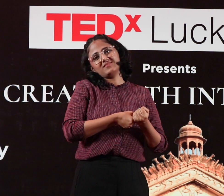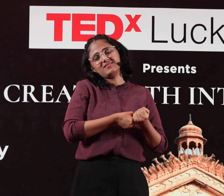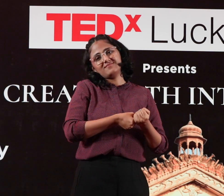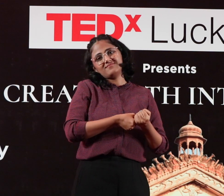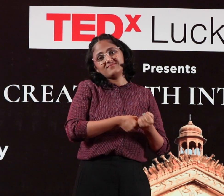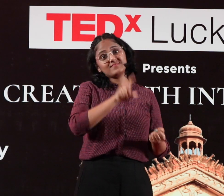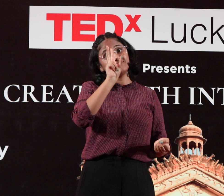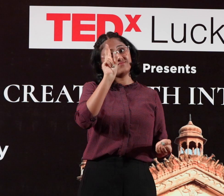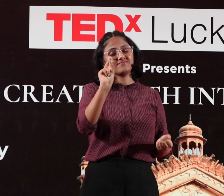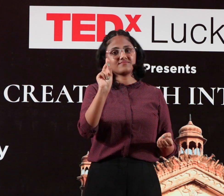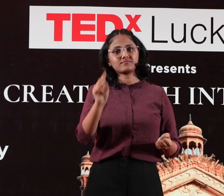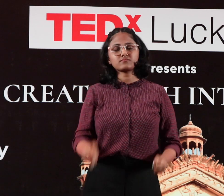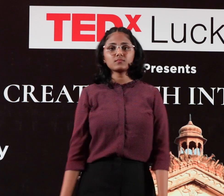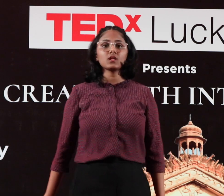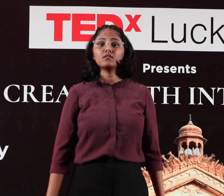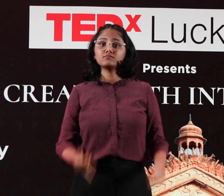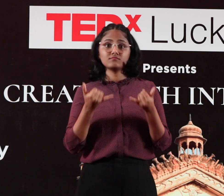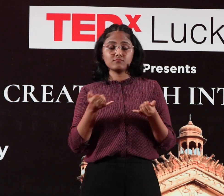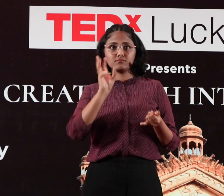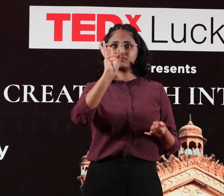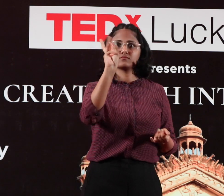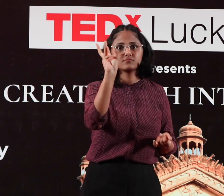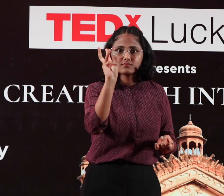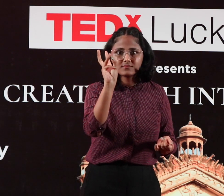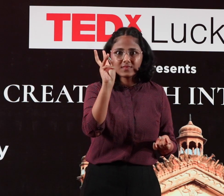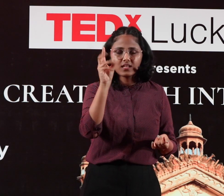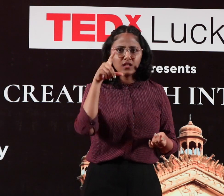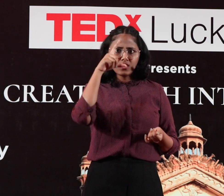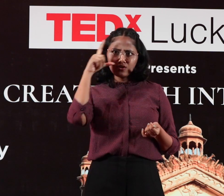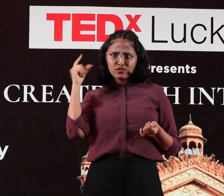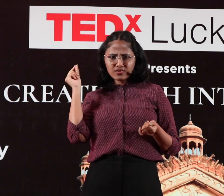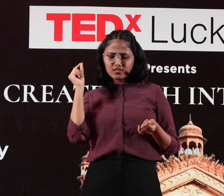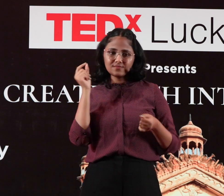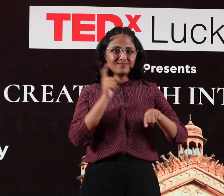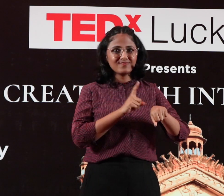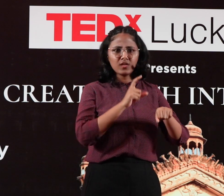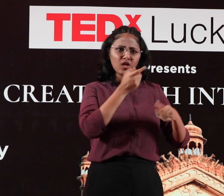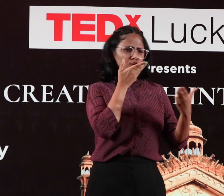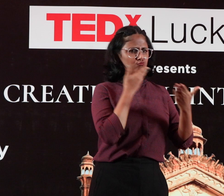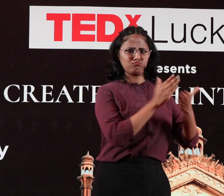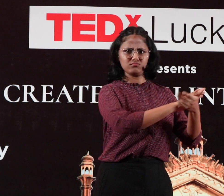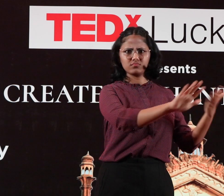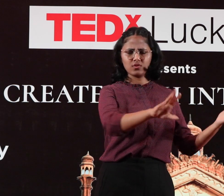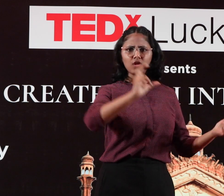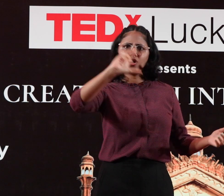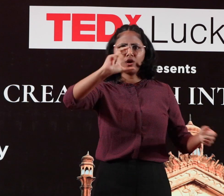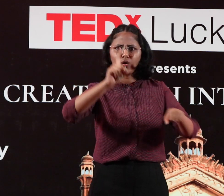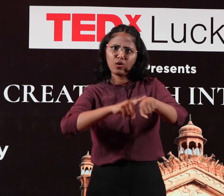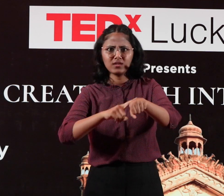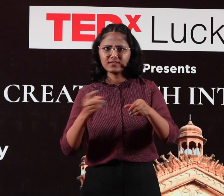का। तीसरा, इस शहजीन की उम्र आई कॉलेज जाने की, तो मेरे पास आई कि सर मैं क्या करूंगी। तो जैसे मैंने